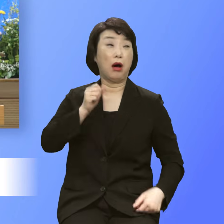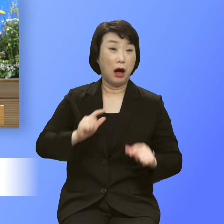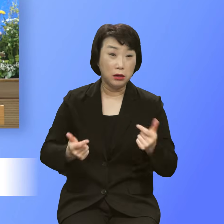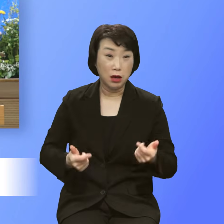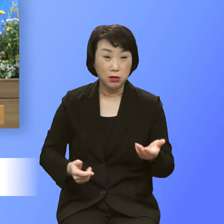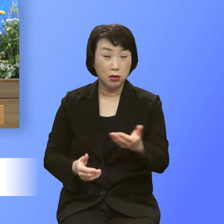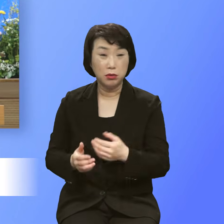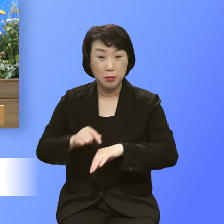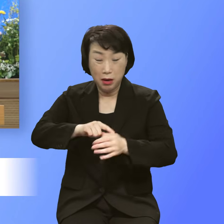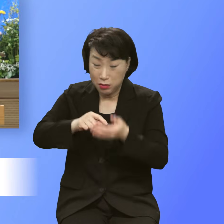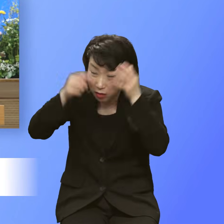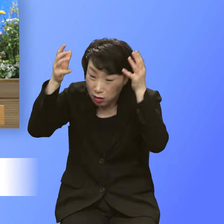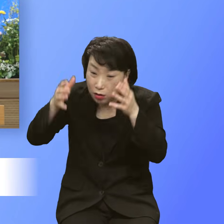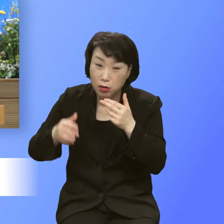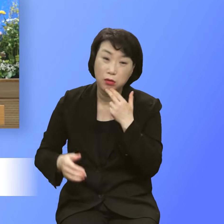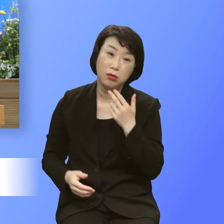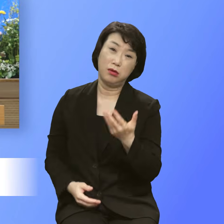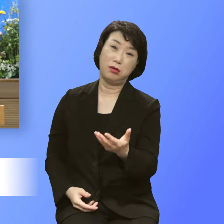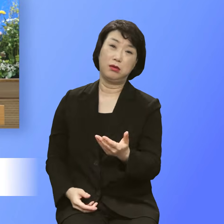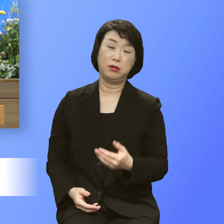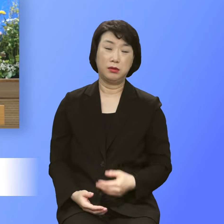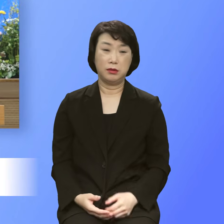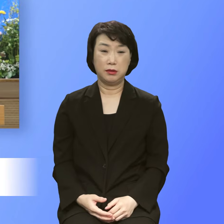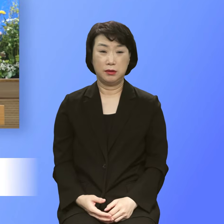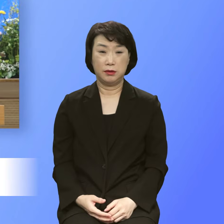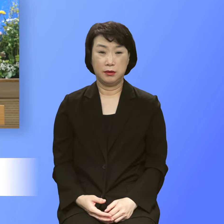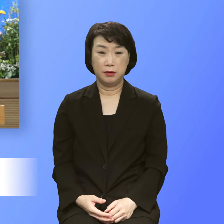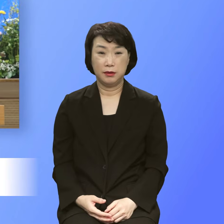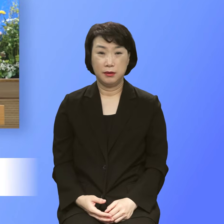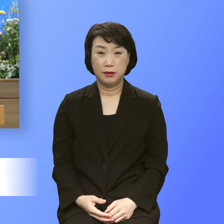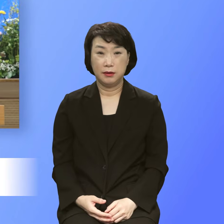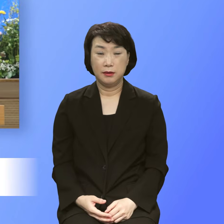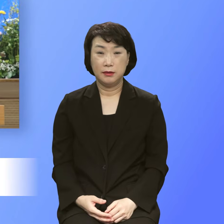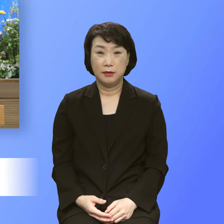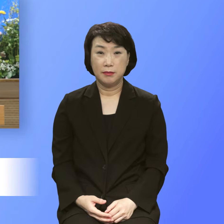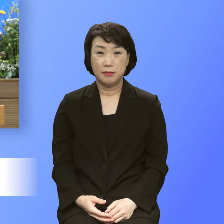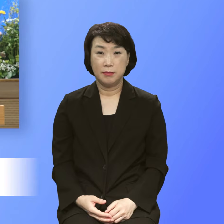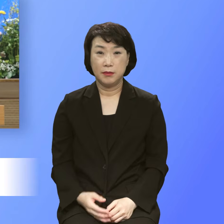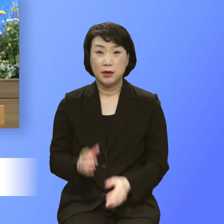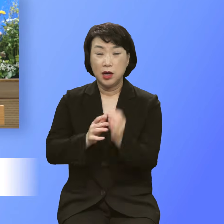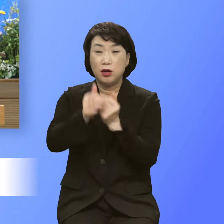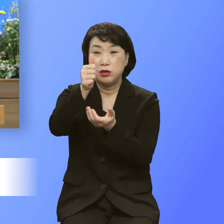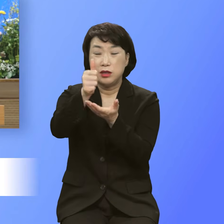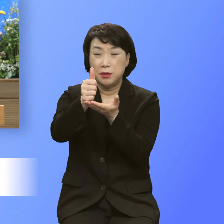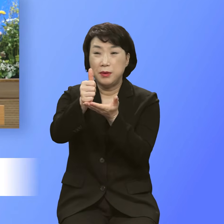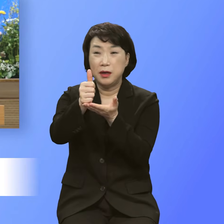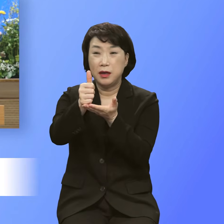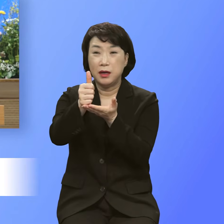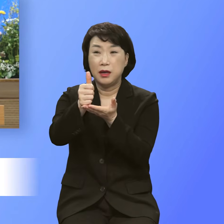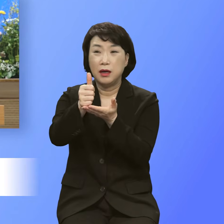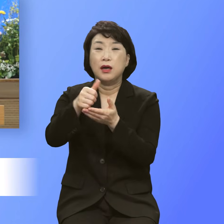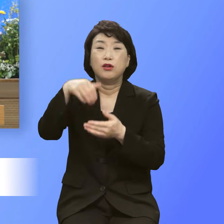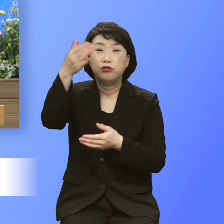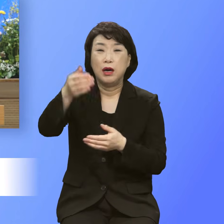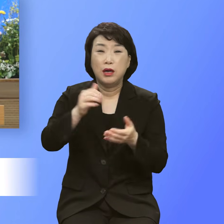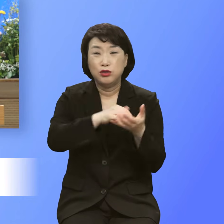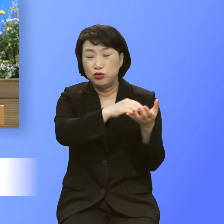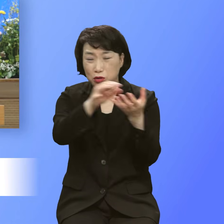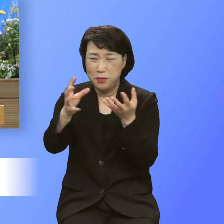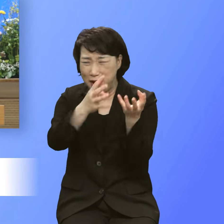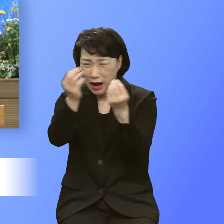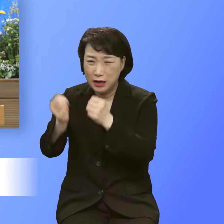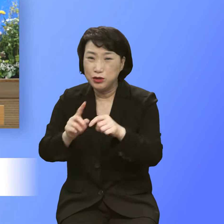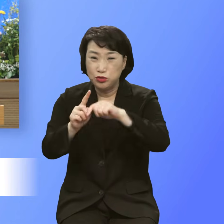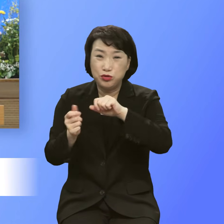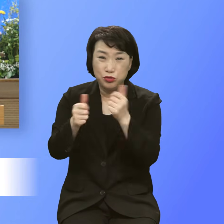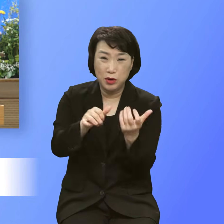아닌데 누가 마음을 쏟느냐 그 말이야. 응? 예수님 위해 수많은 순교자들과